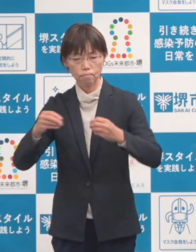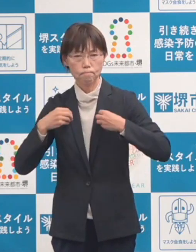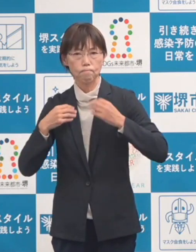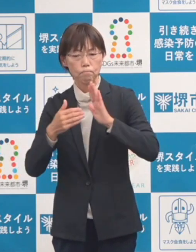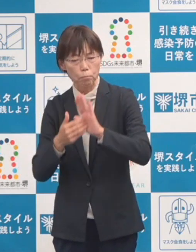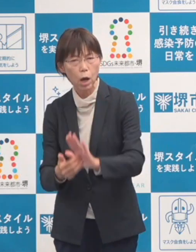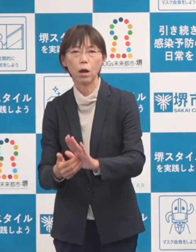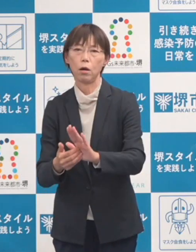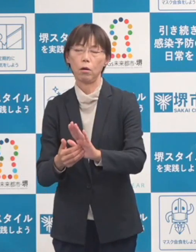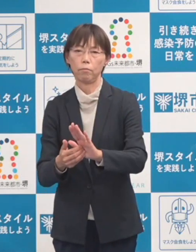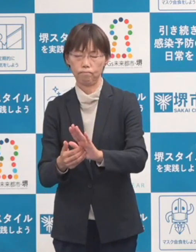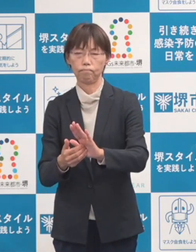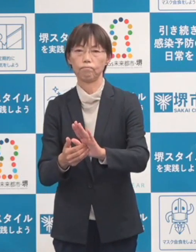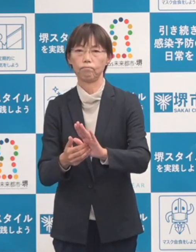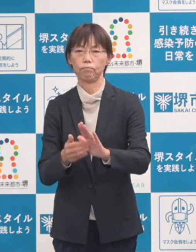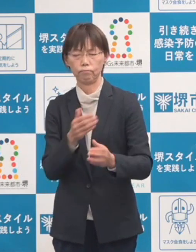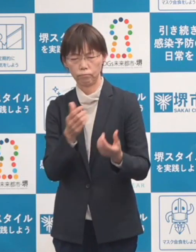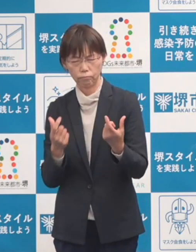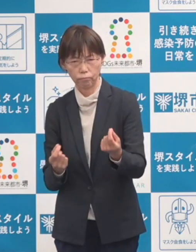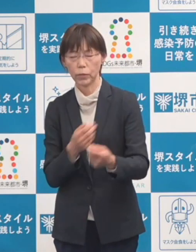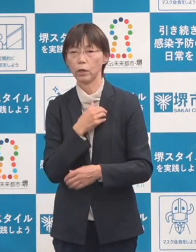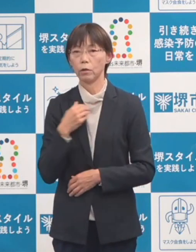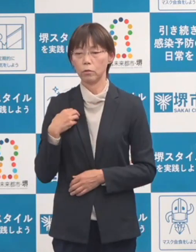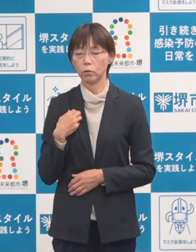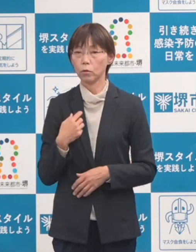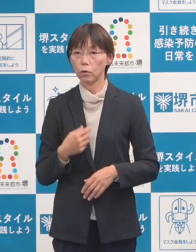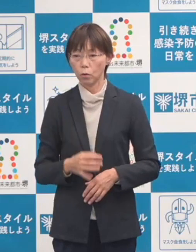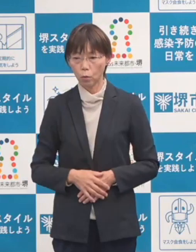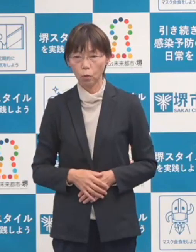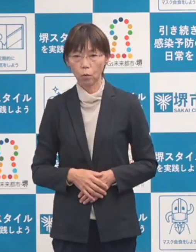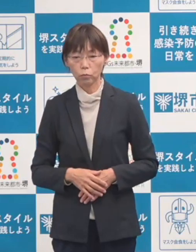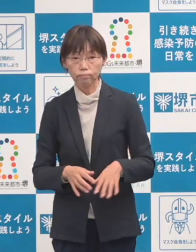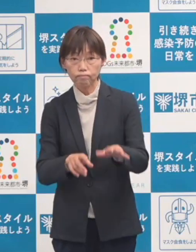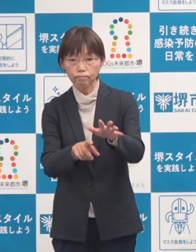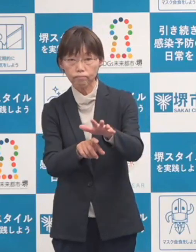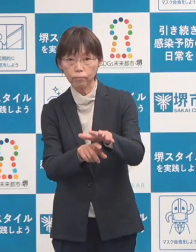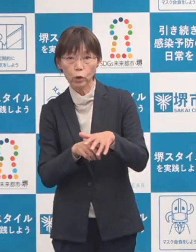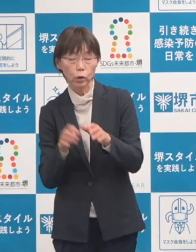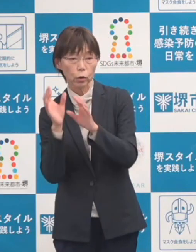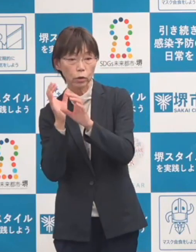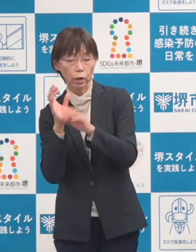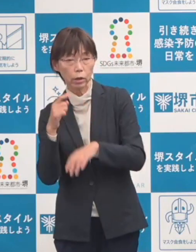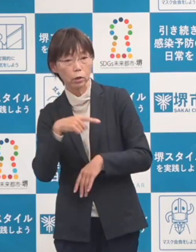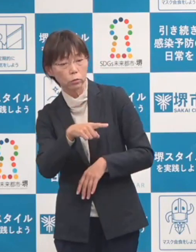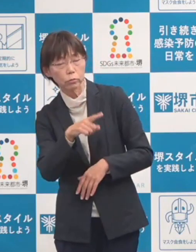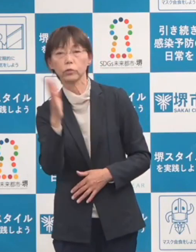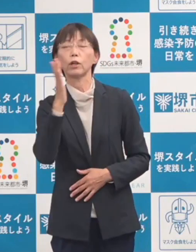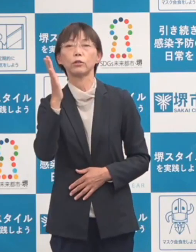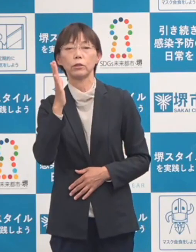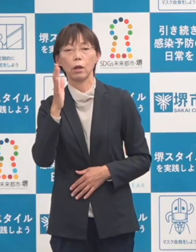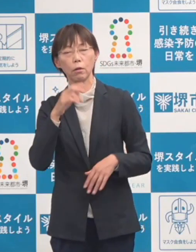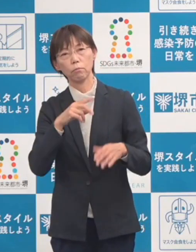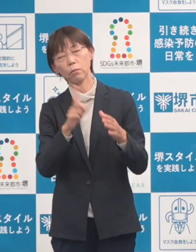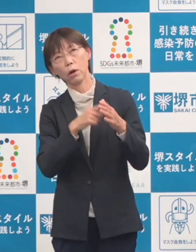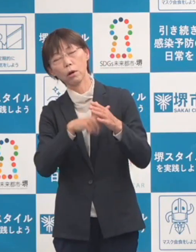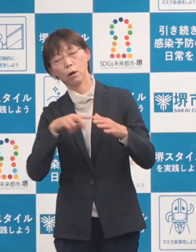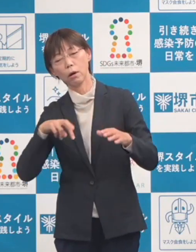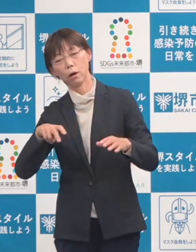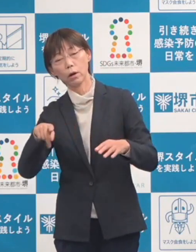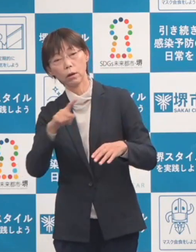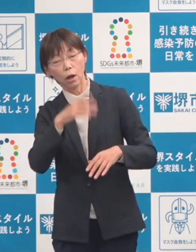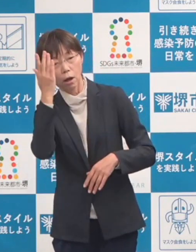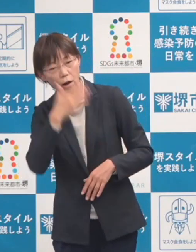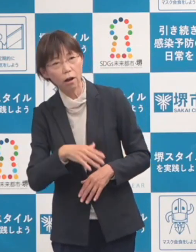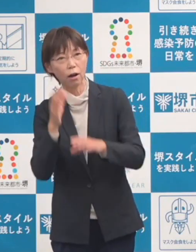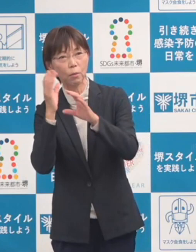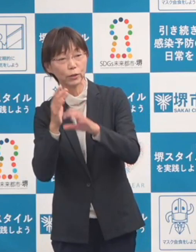ですが、農業祭以外の目的でこのエリアを通りかかった人にもですね、堺の農産物に触れていただいたり、関心持